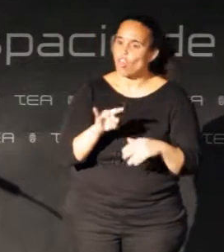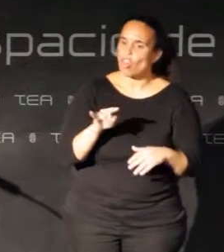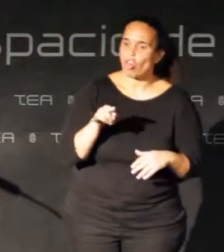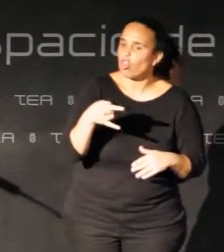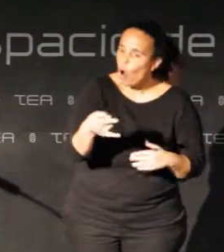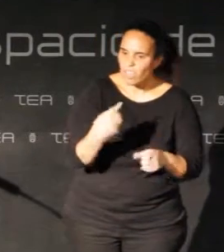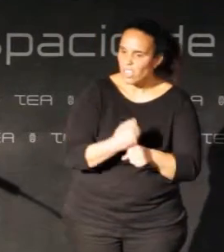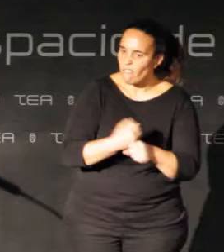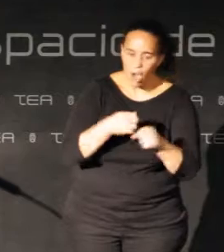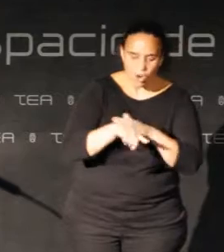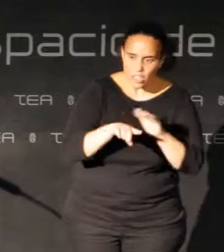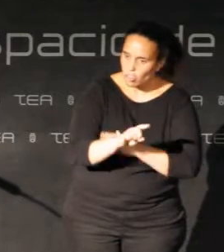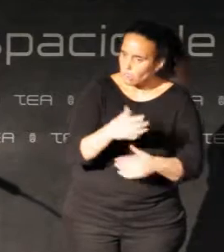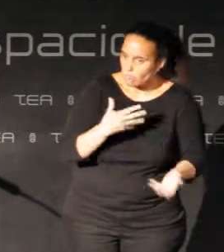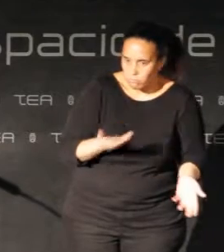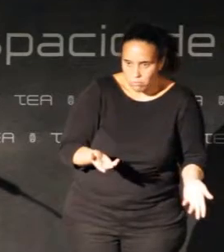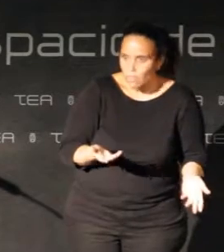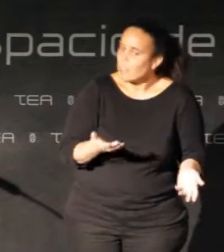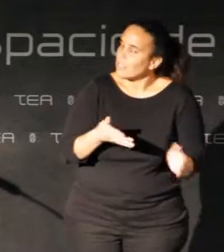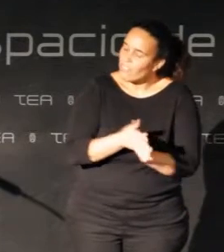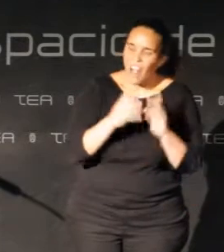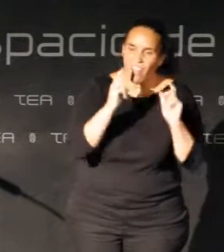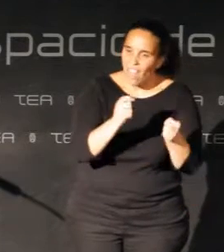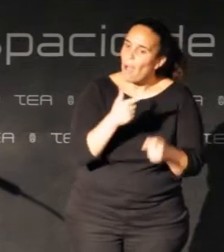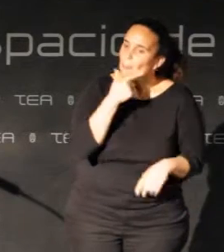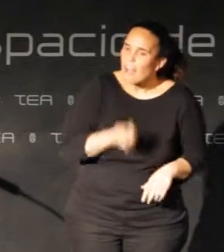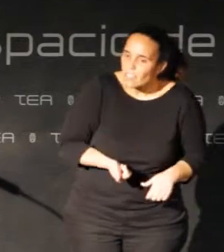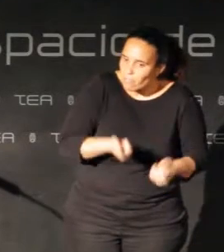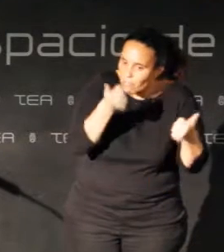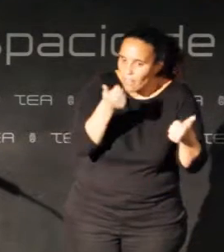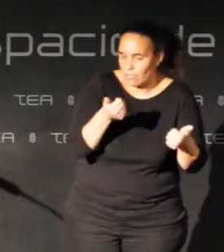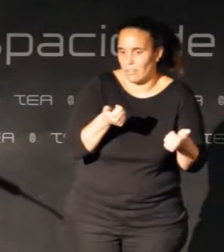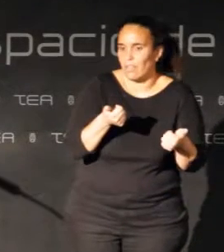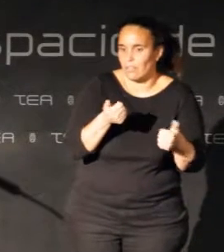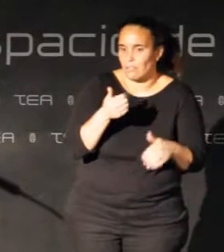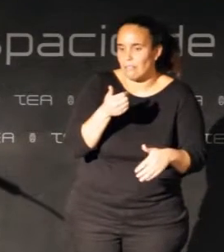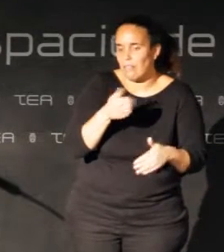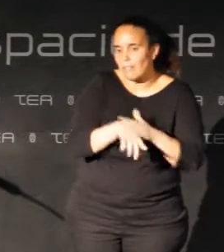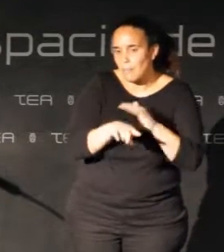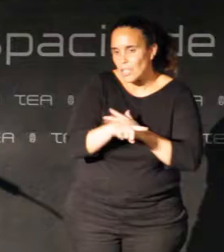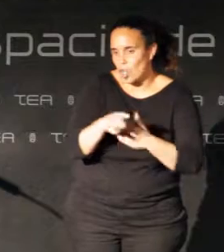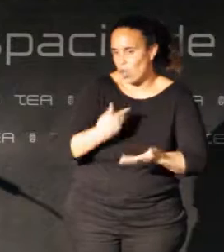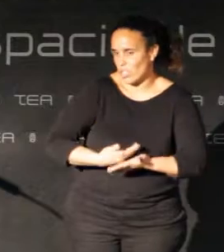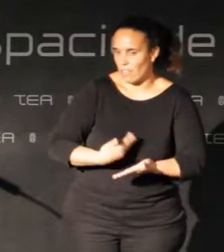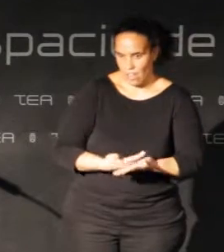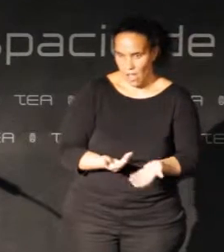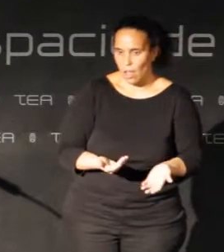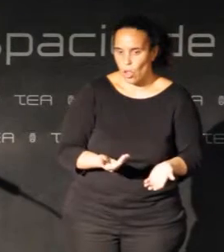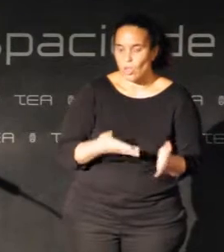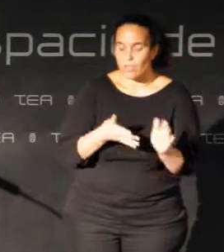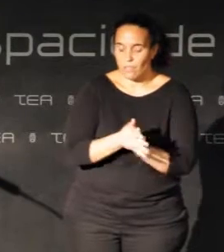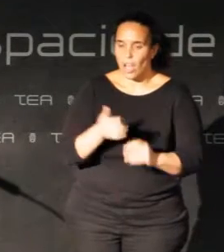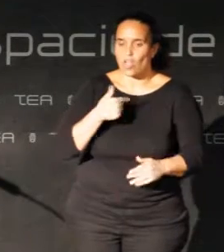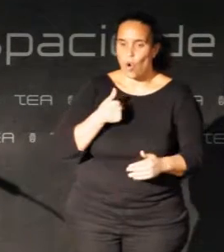decir, facilitarle toda la tramitación de los certificados, de tal manera que nosotros actuemos